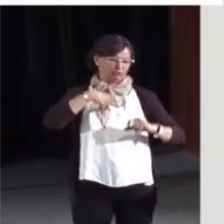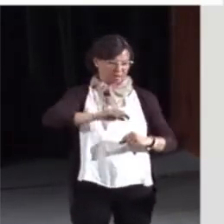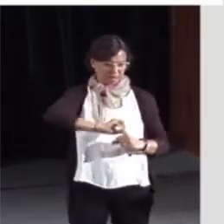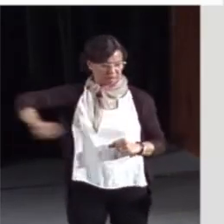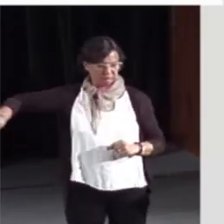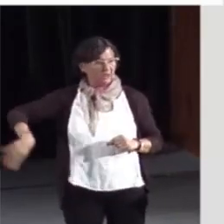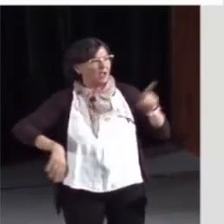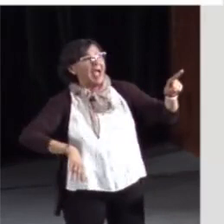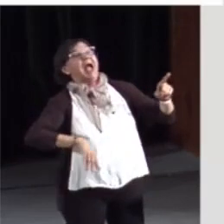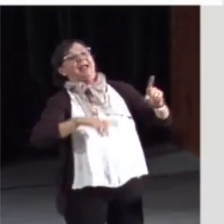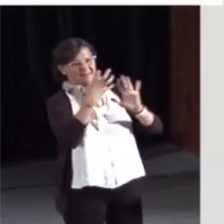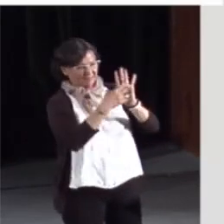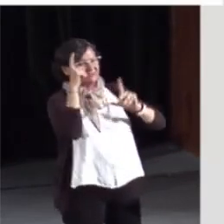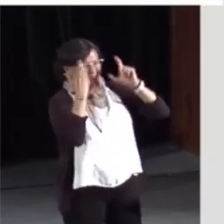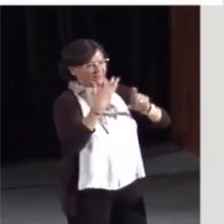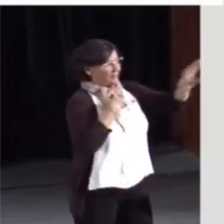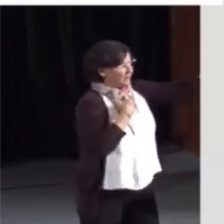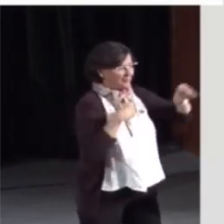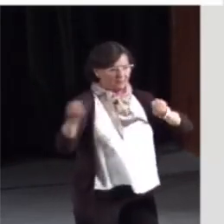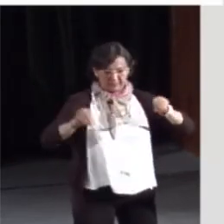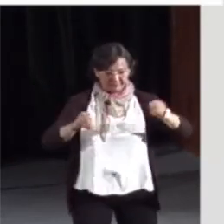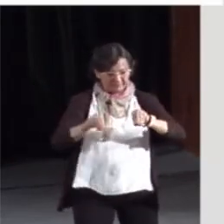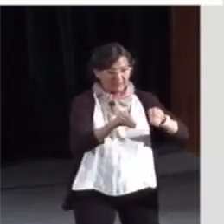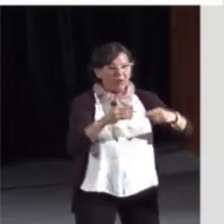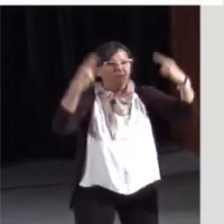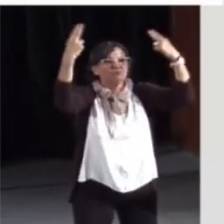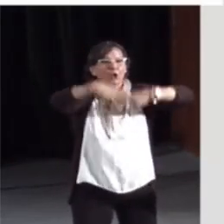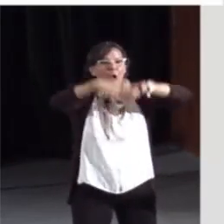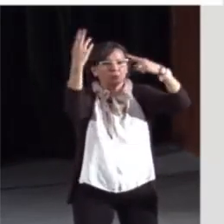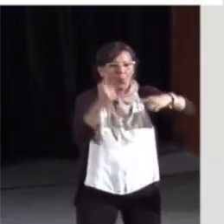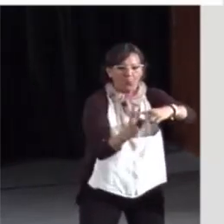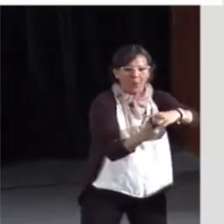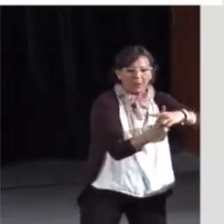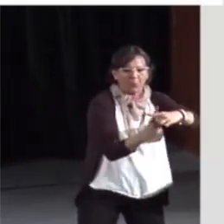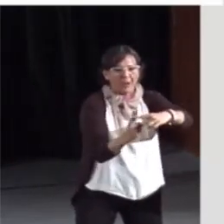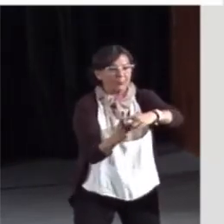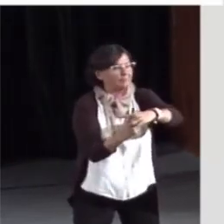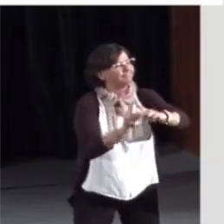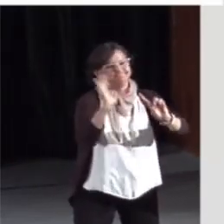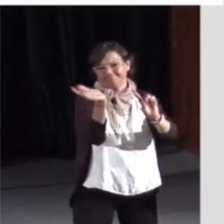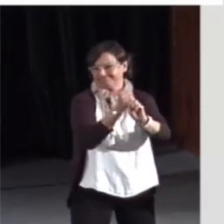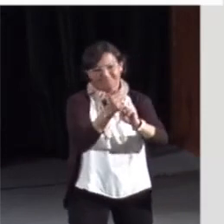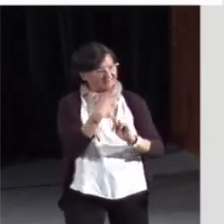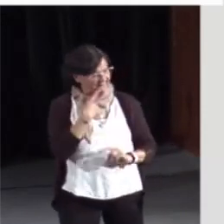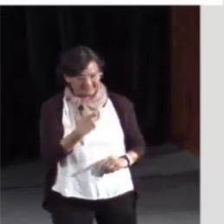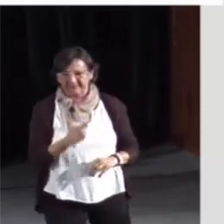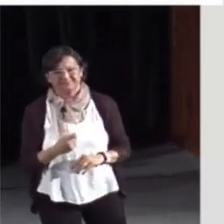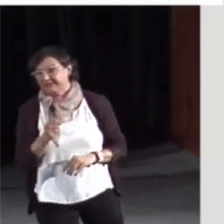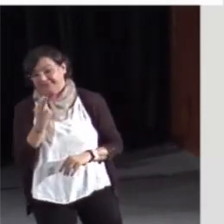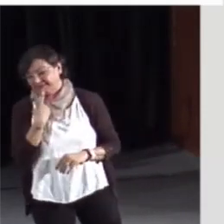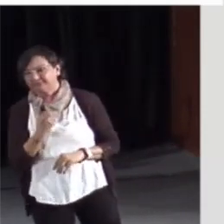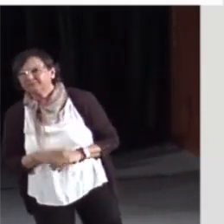Además, necesitamos un estudio más profundo para establecer una frontera entre gestos y